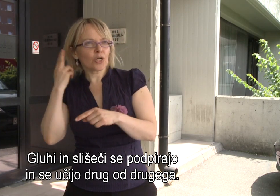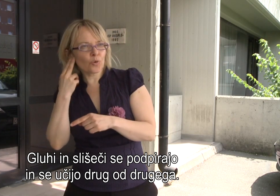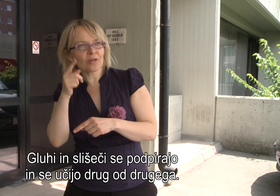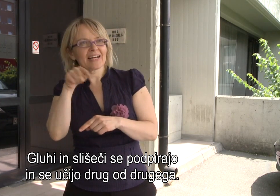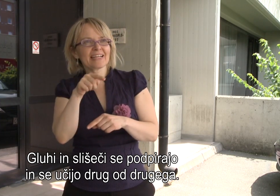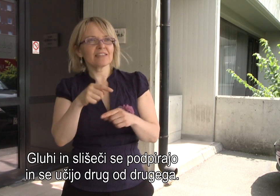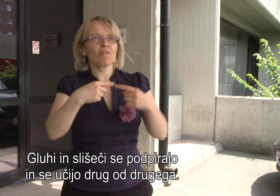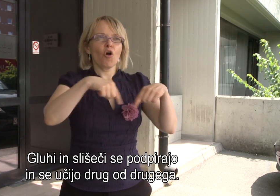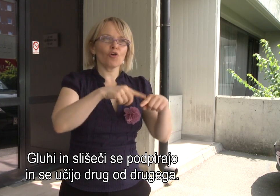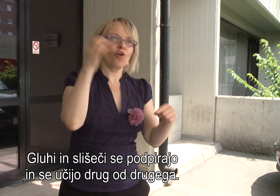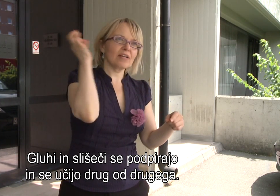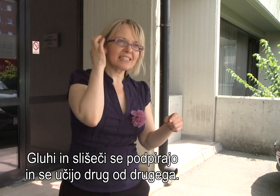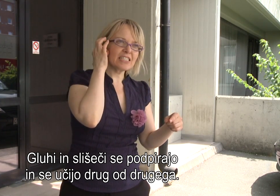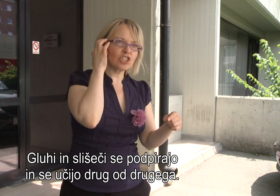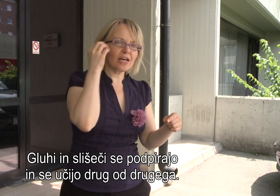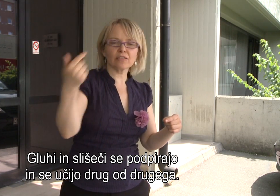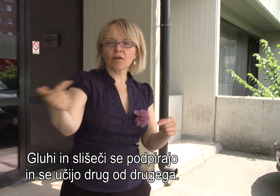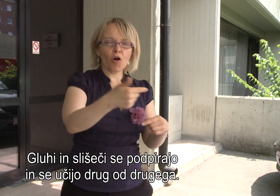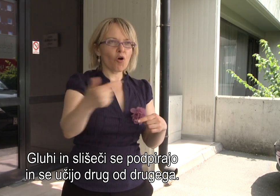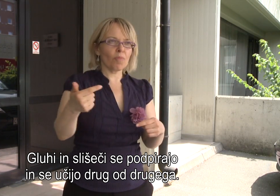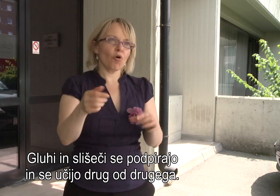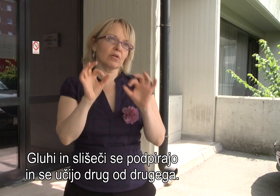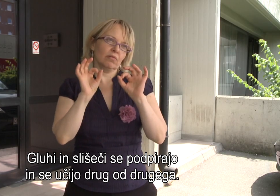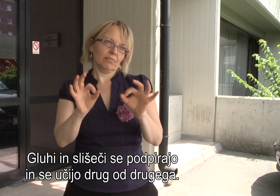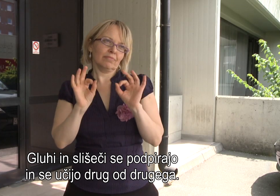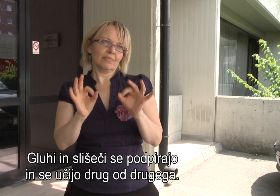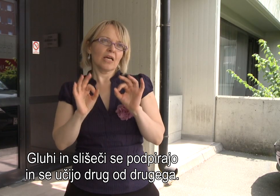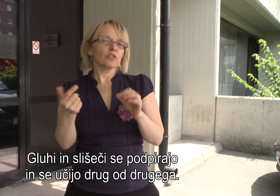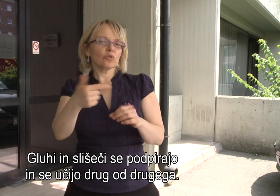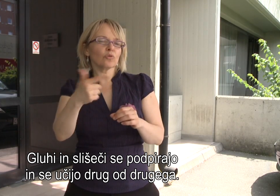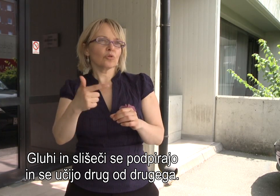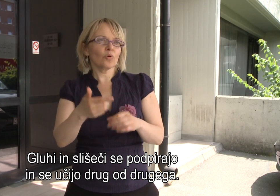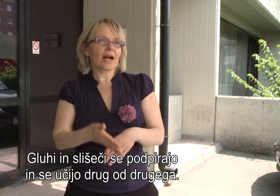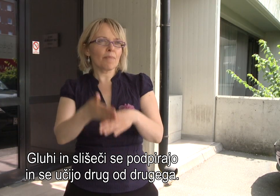Okoli, kuri, ite, okoli, tati, ambogi,